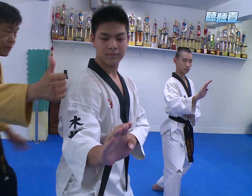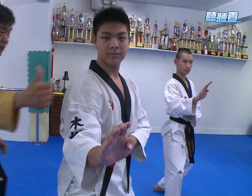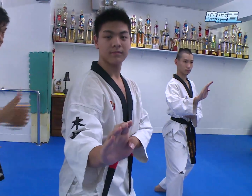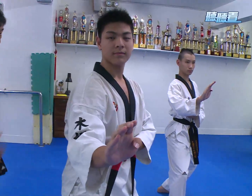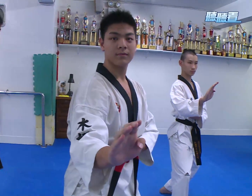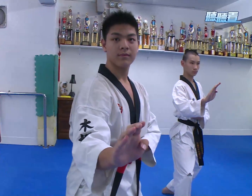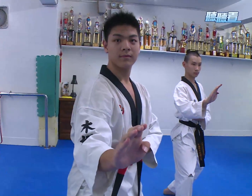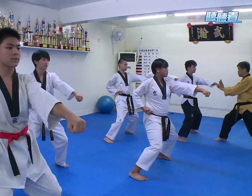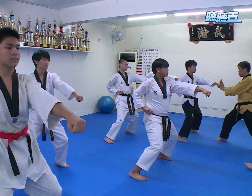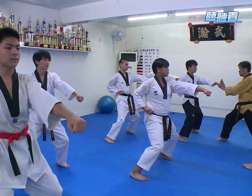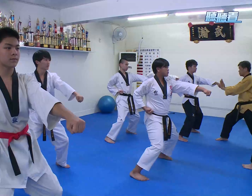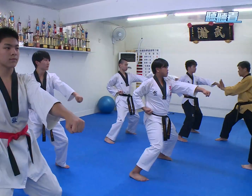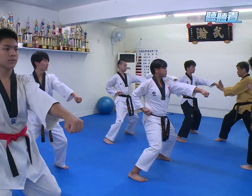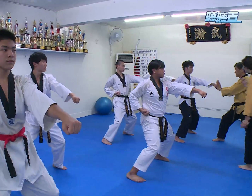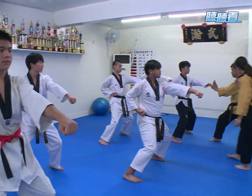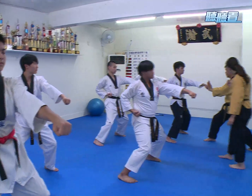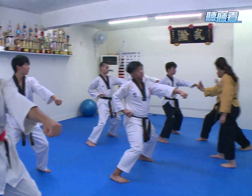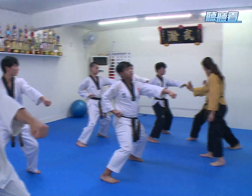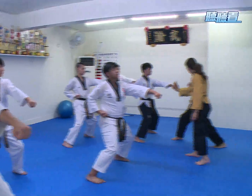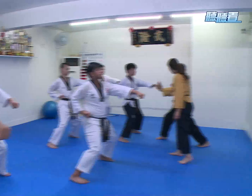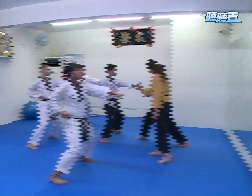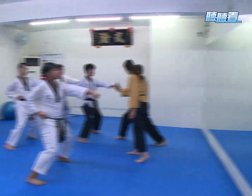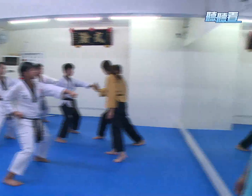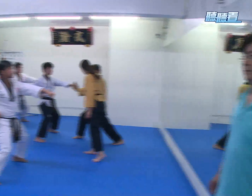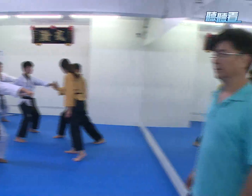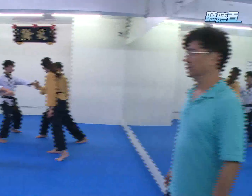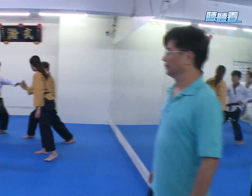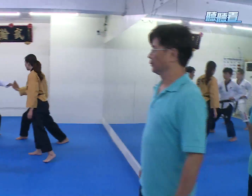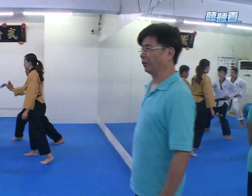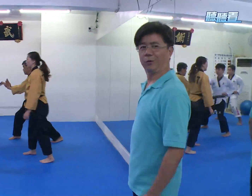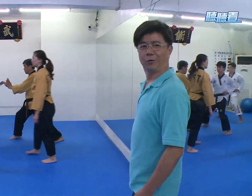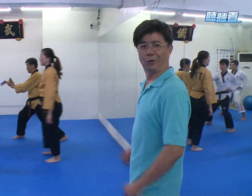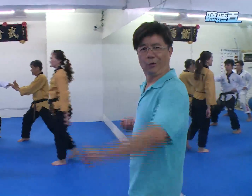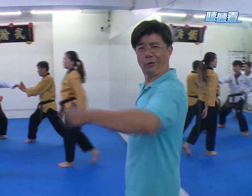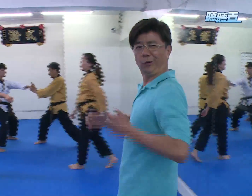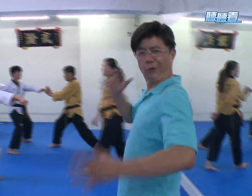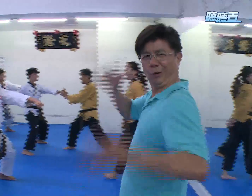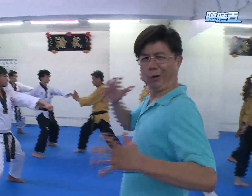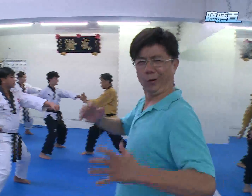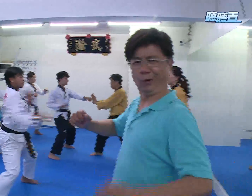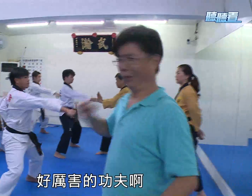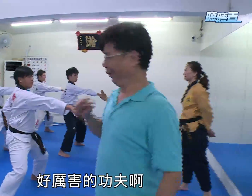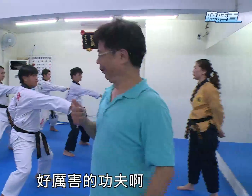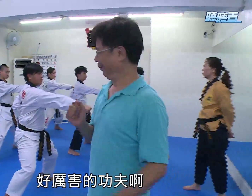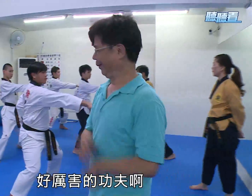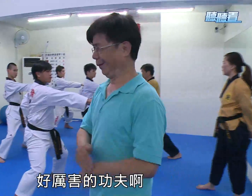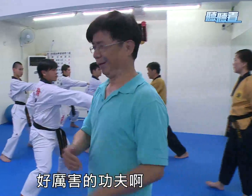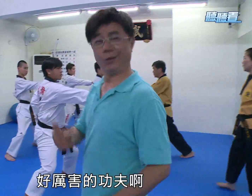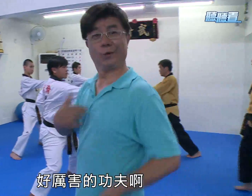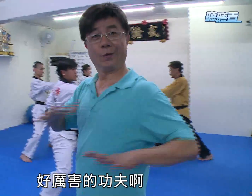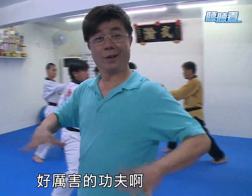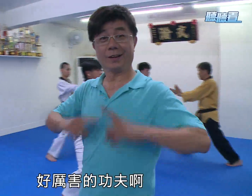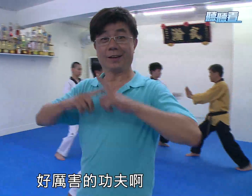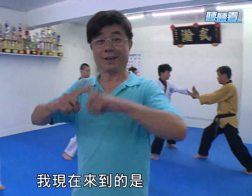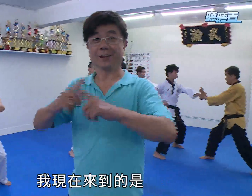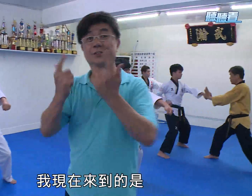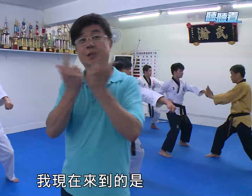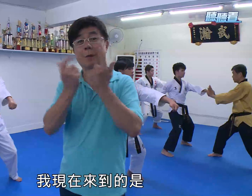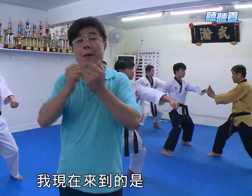哇， 好厉害的功夫啊！我现在呢，来